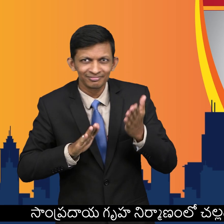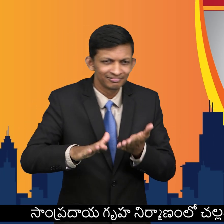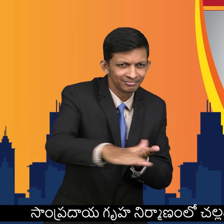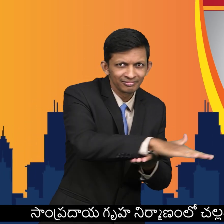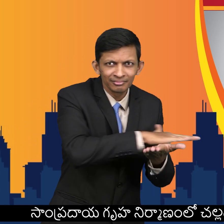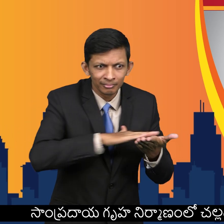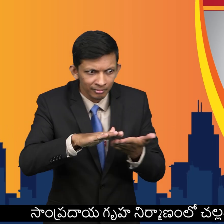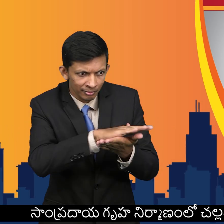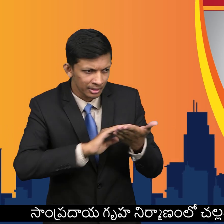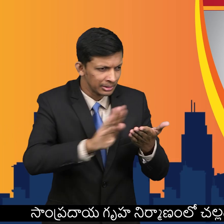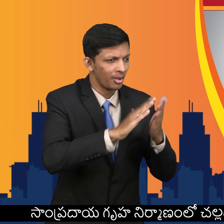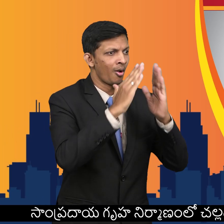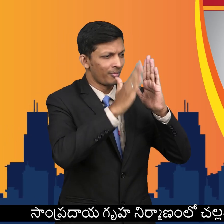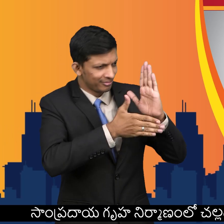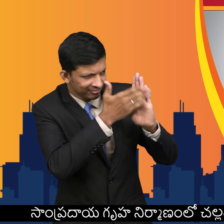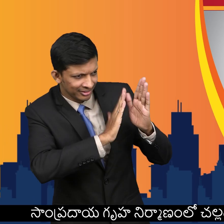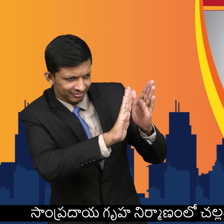కోసం ఉపయోగిస్తారు.